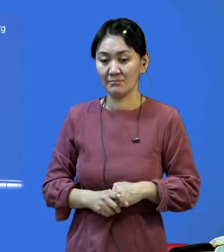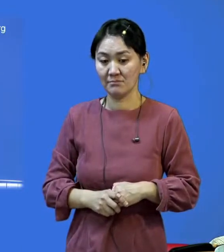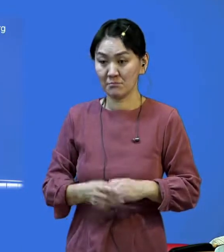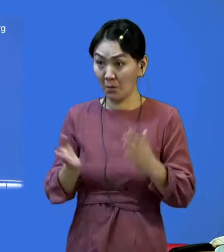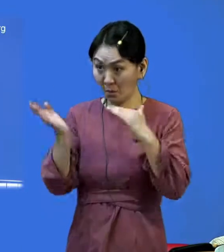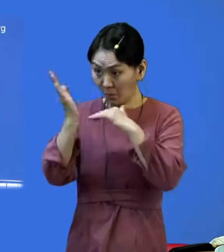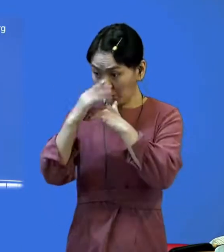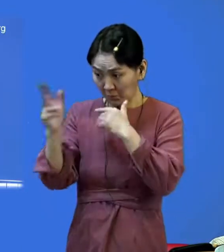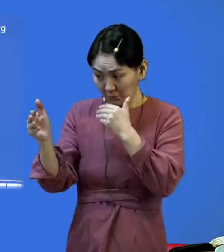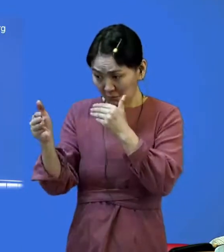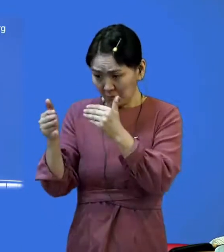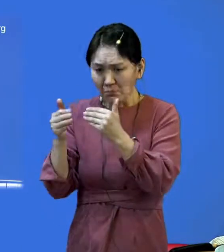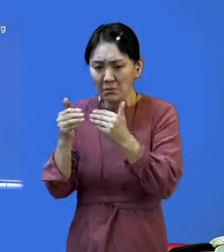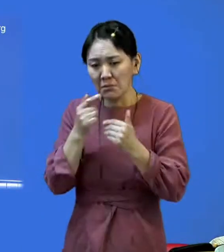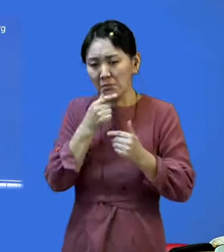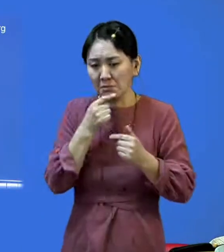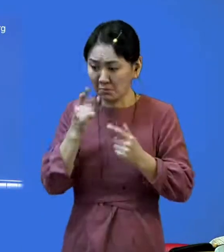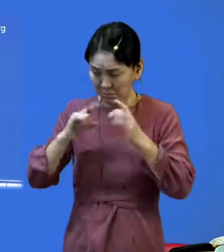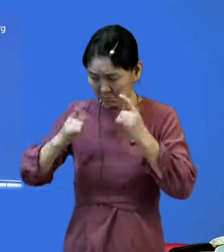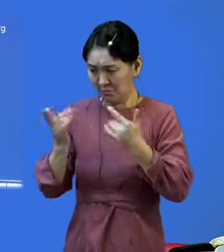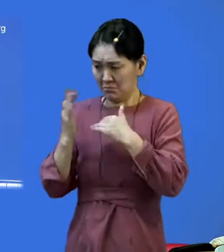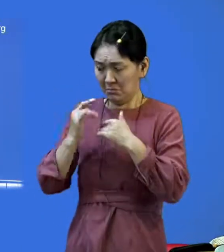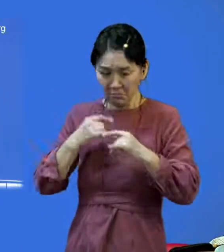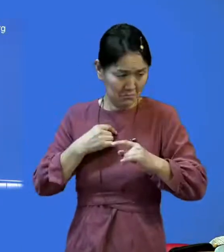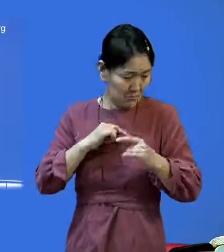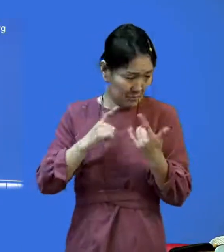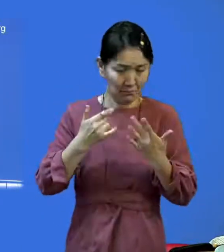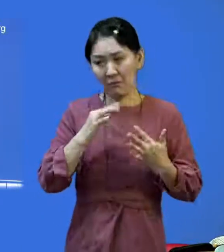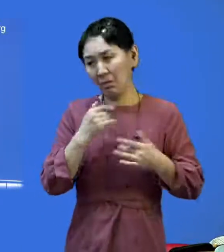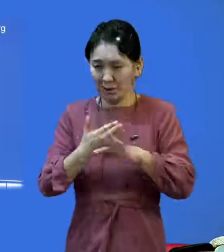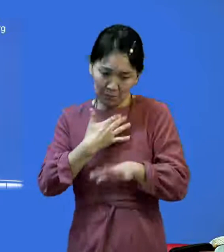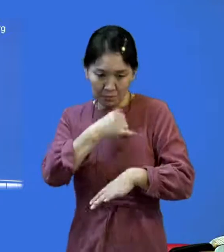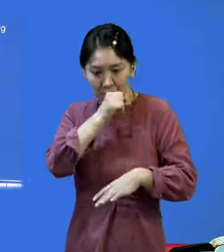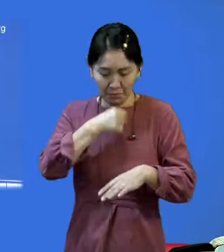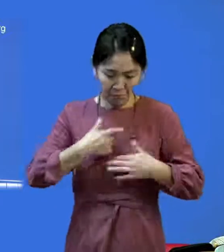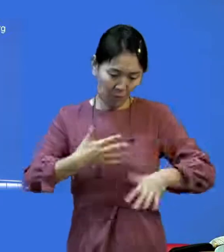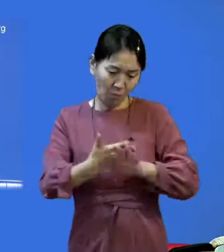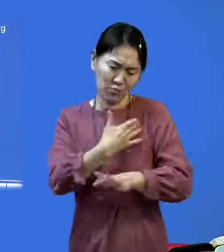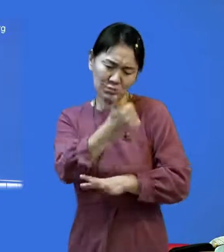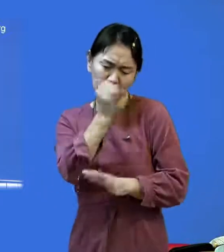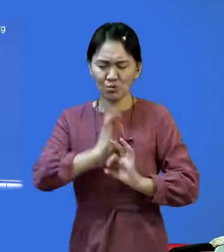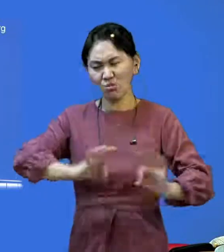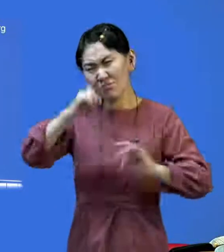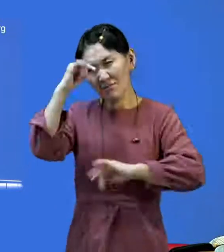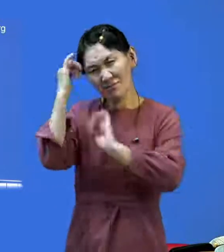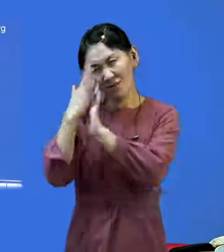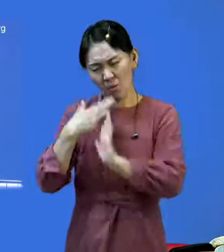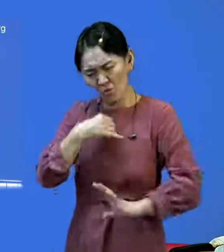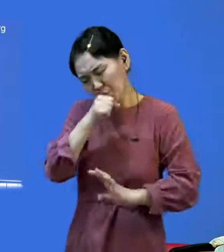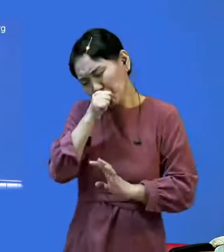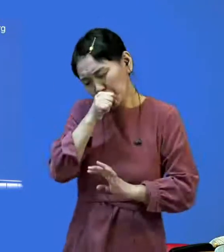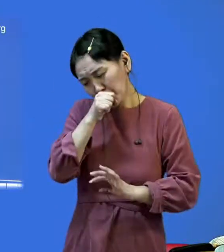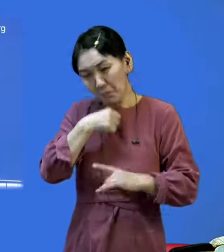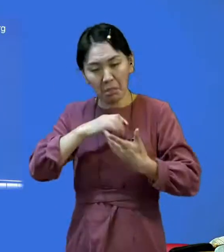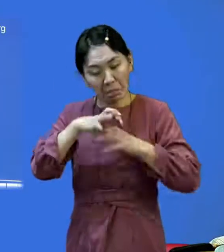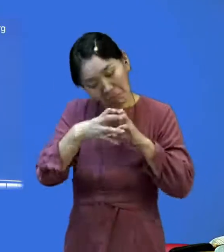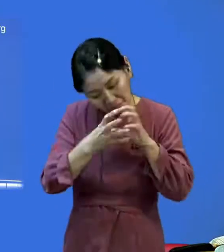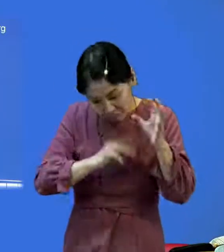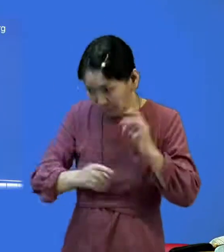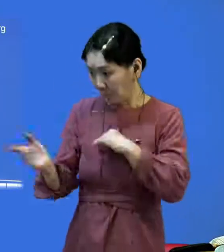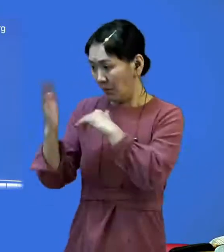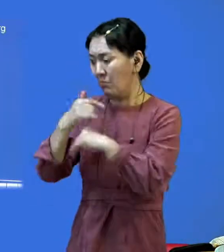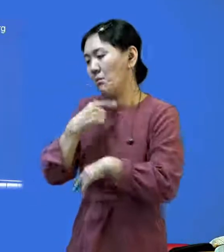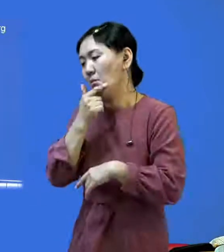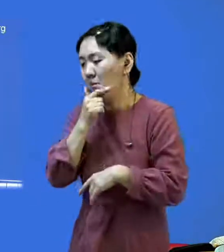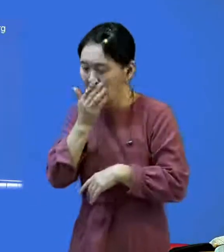Үхэл ирэх үед би ингэн гэж хийсэн байсан бол ингэж холцохоор амьдрахгүй. Энэ ертөнцийн хоосон зүйлийн төлөө